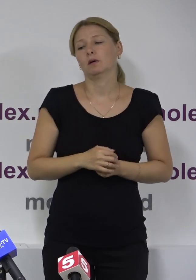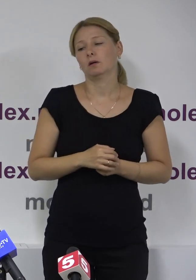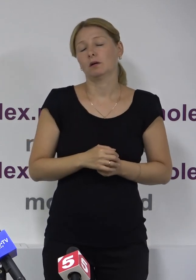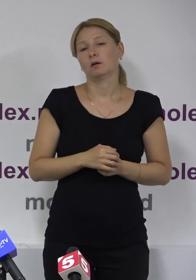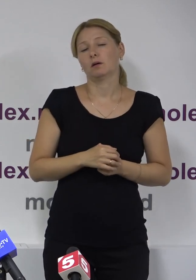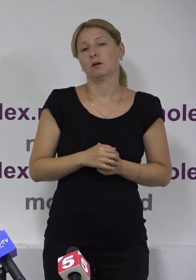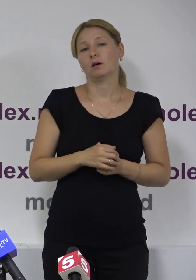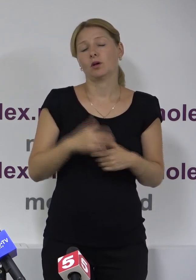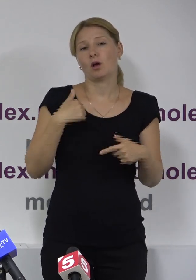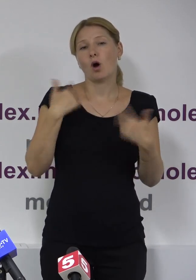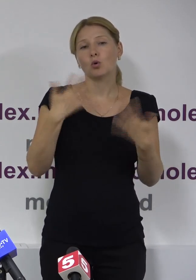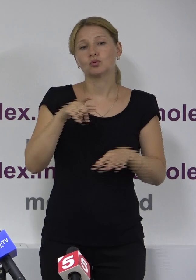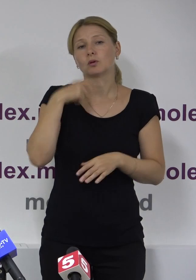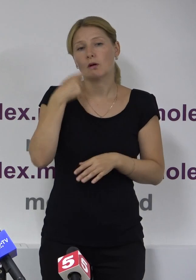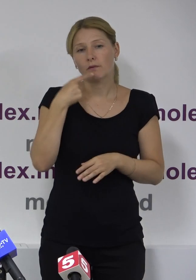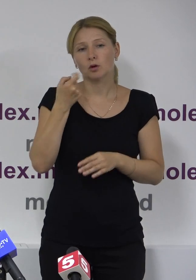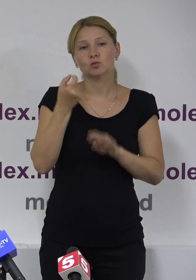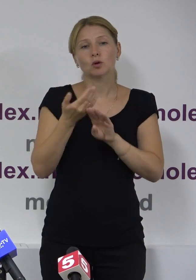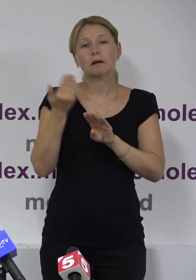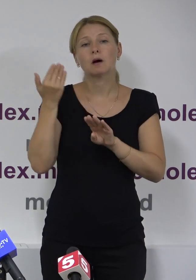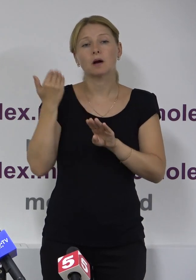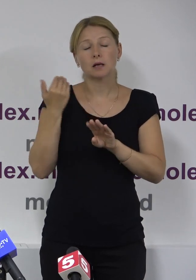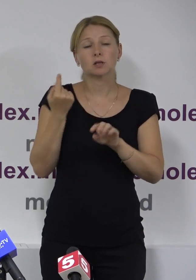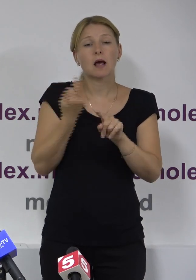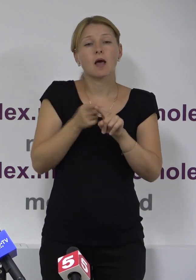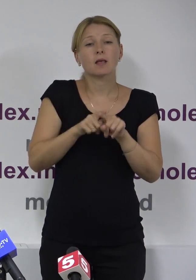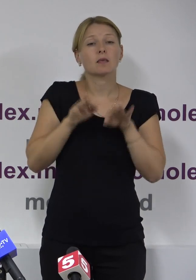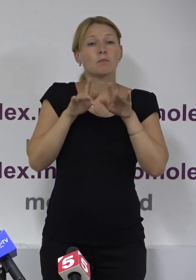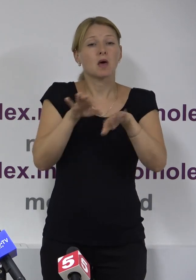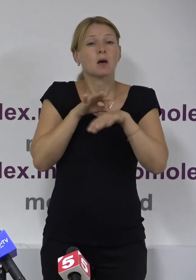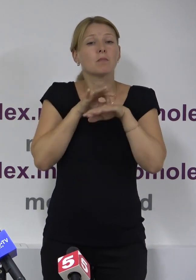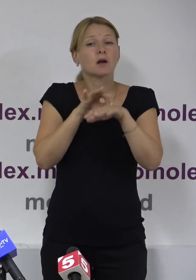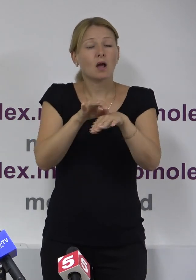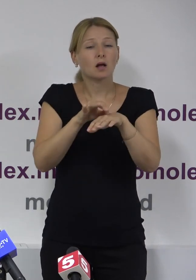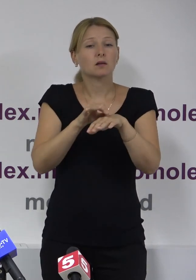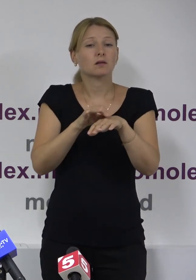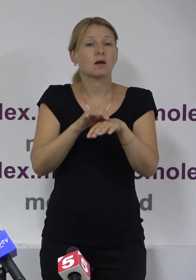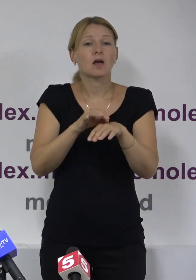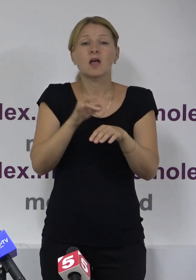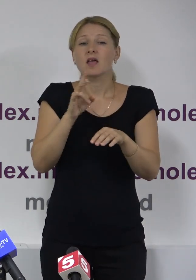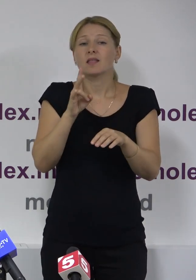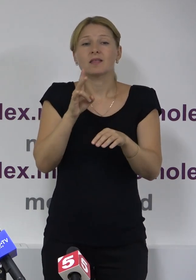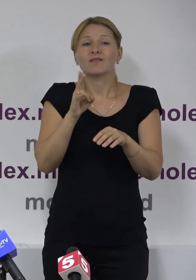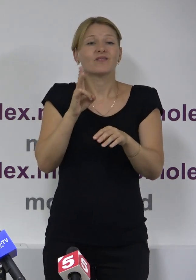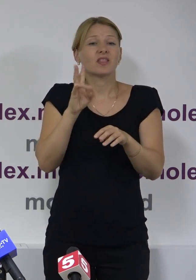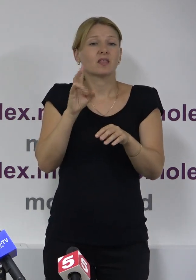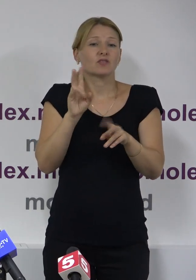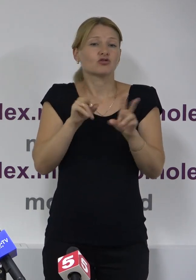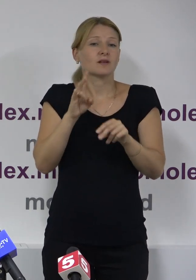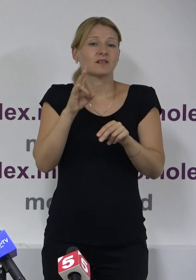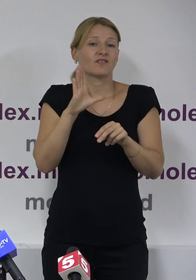Cum spuneam și în cazurile expuse mai sus, sunt activități realizate în afara cadrului legal, în sensul în